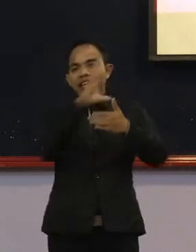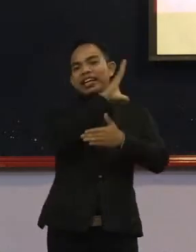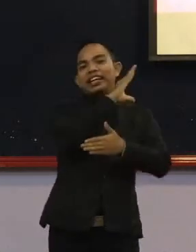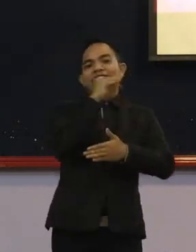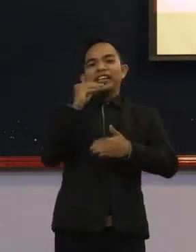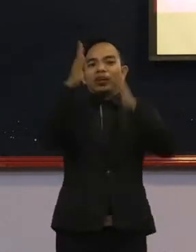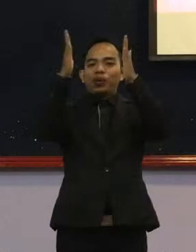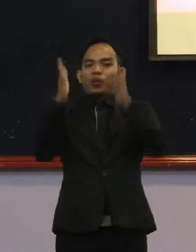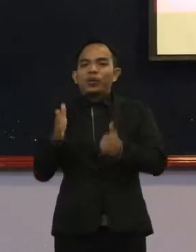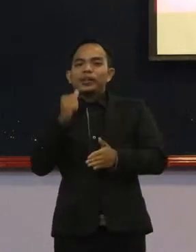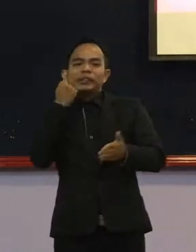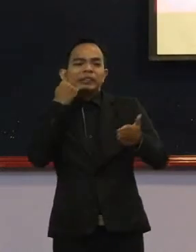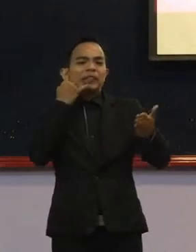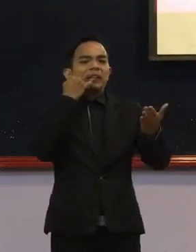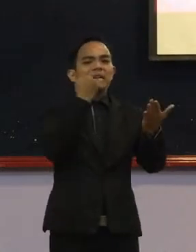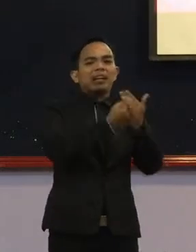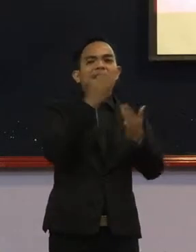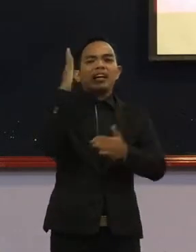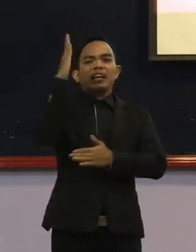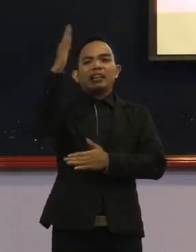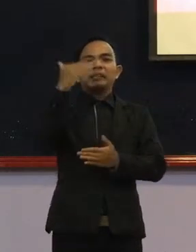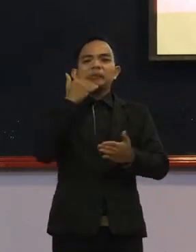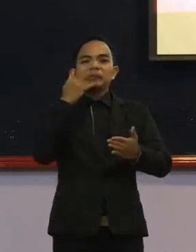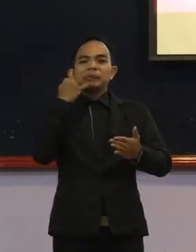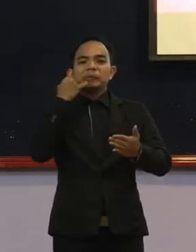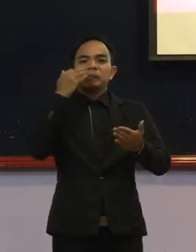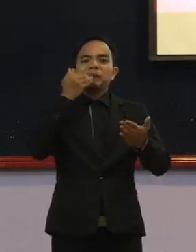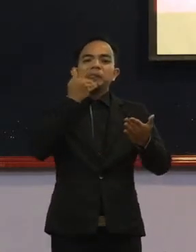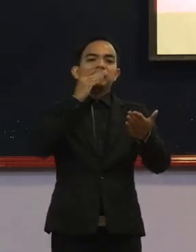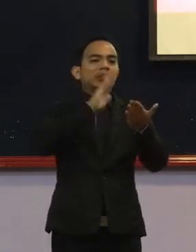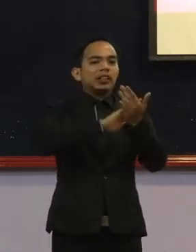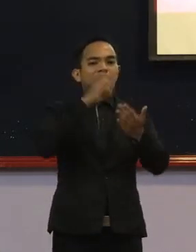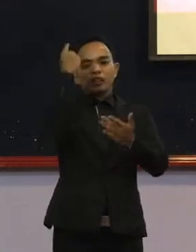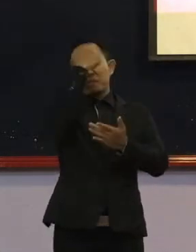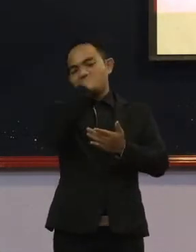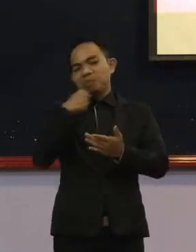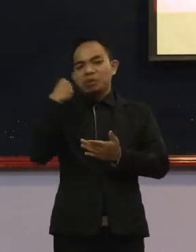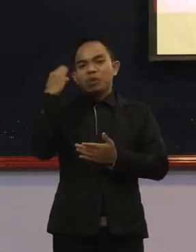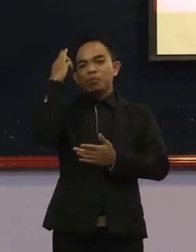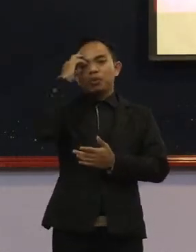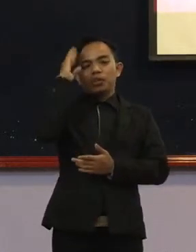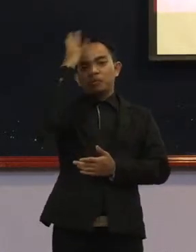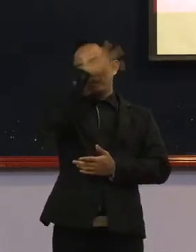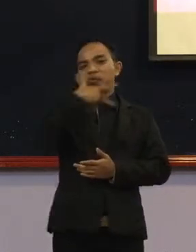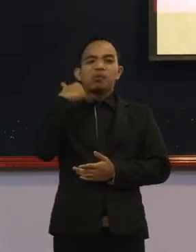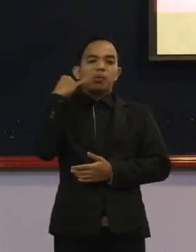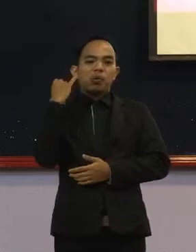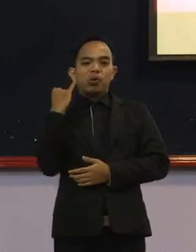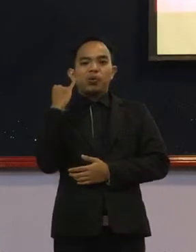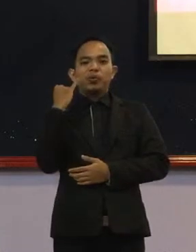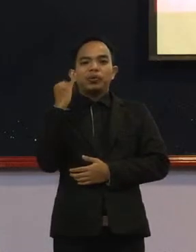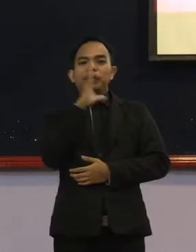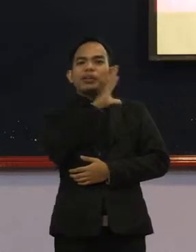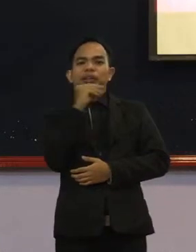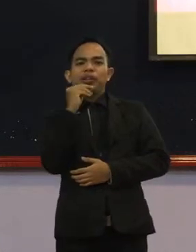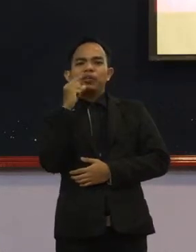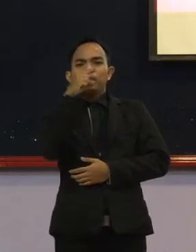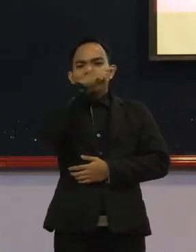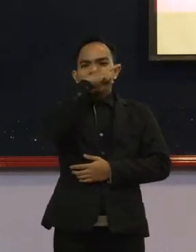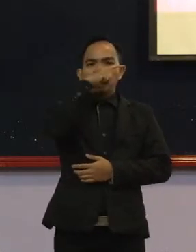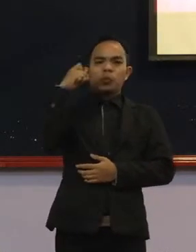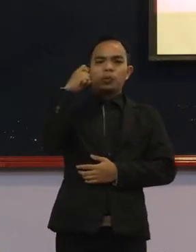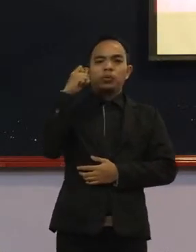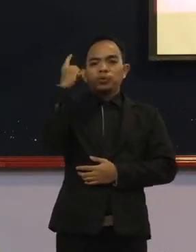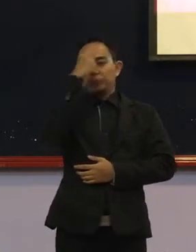مستبشرة ووجوه يومئذ عليها غبرة ترهقها قترة